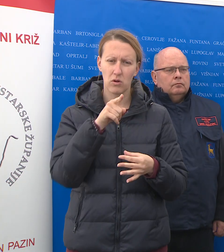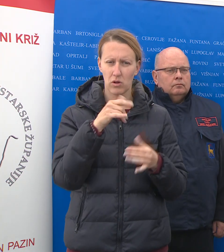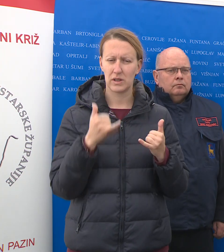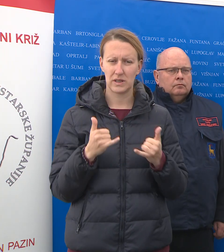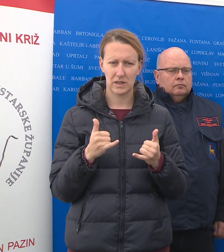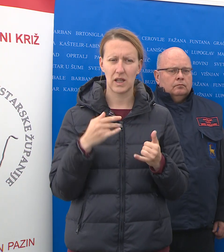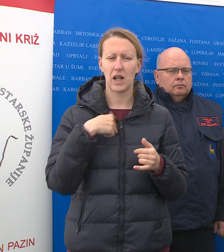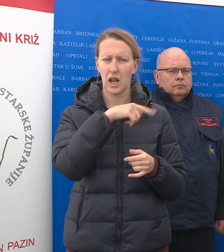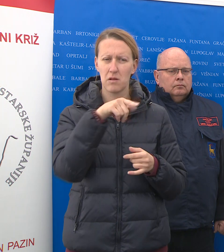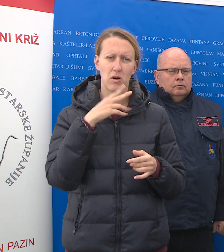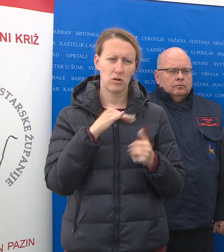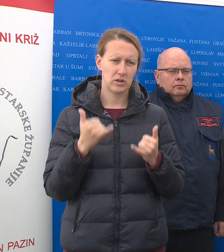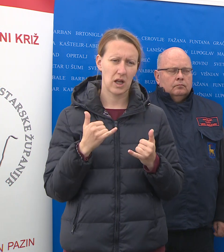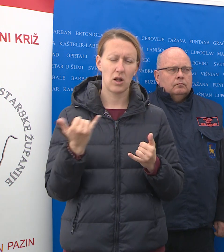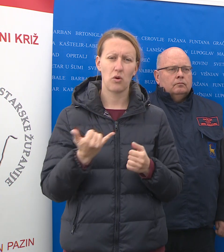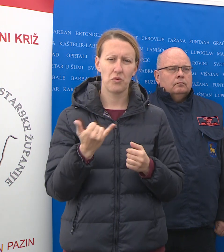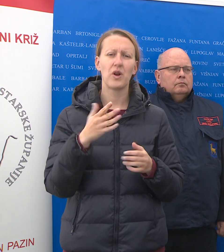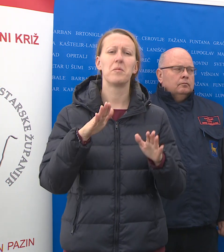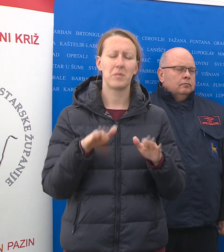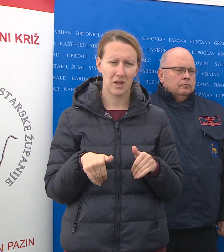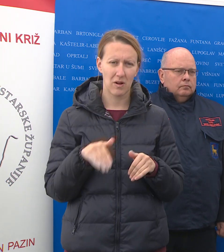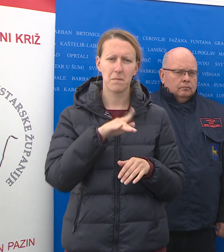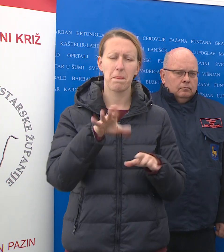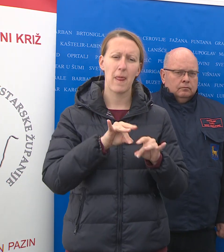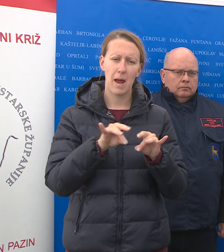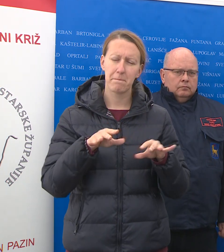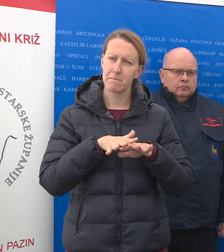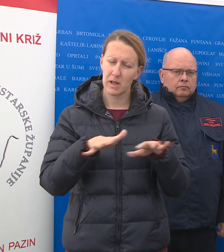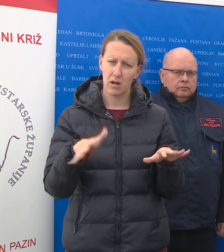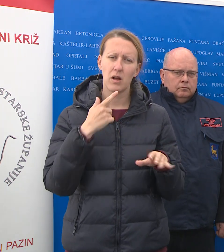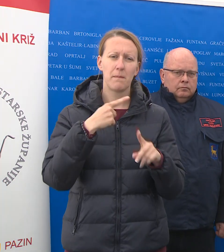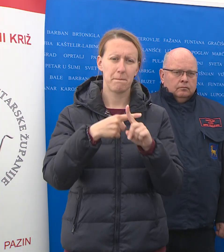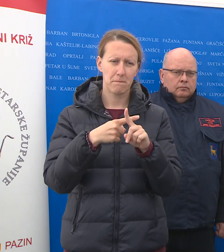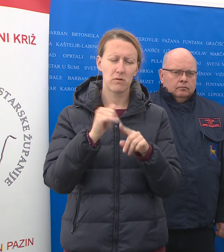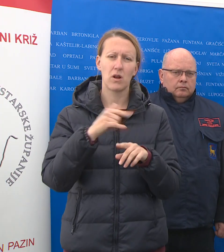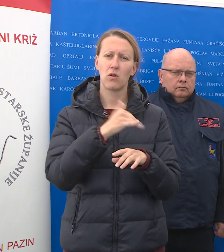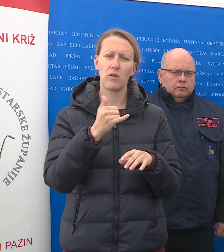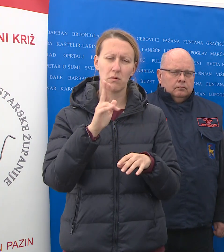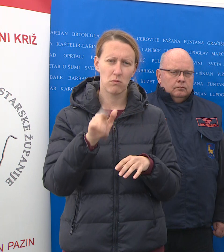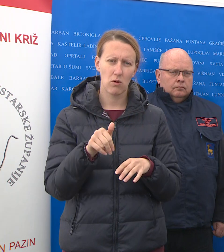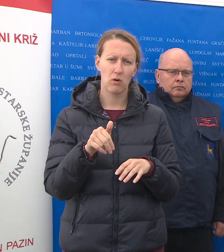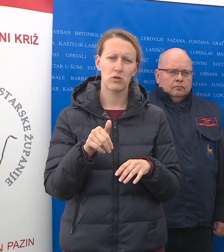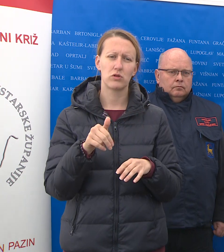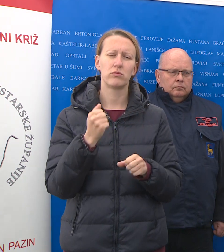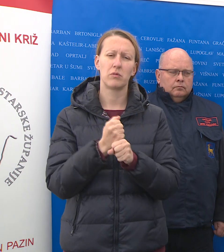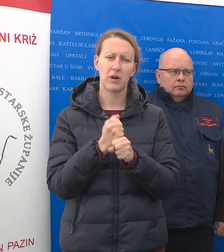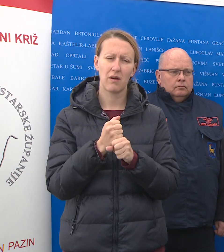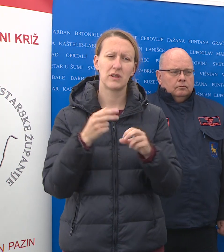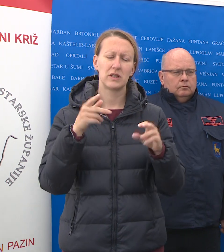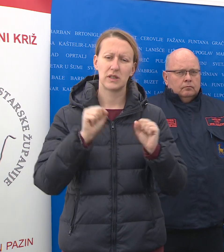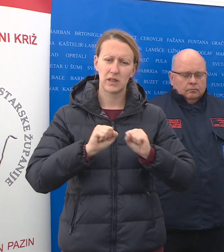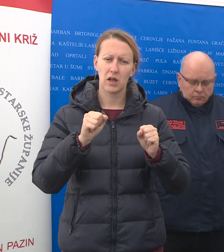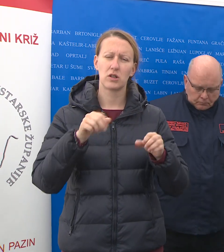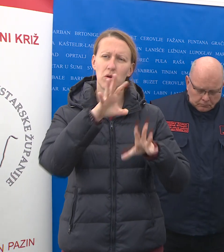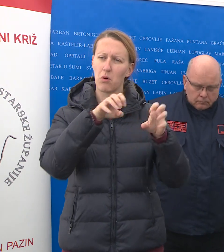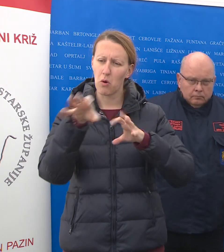ovom trenutku nama kao i do sada uvijek prihvatljivo s epidemiološke strane i pozitivno. Dogod uvijek možemo reagirati i pokupiti